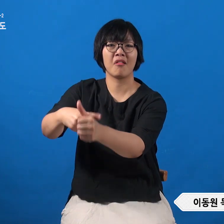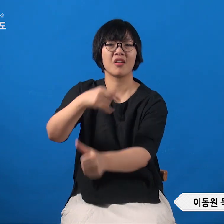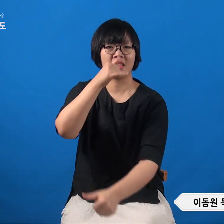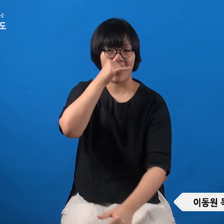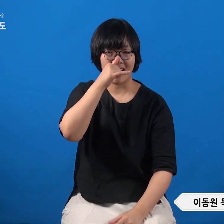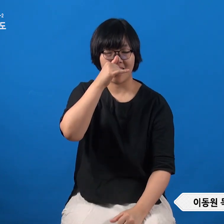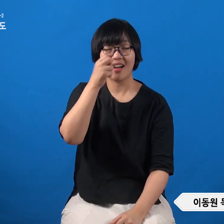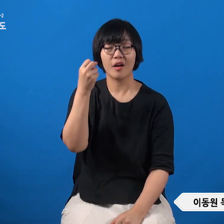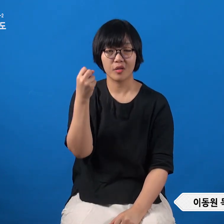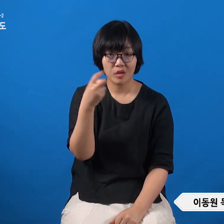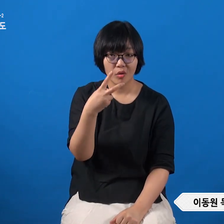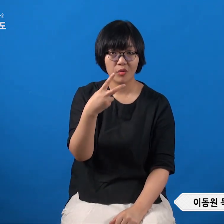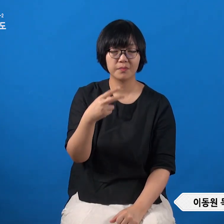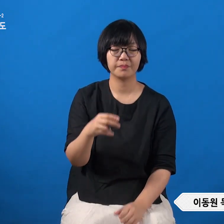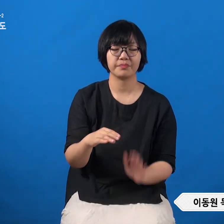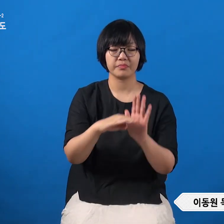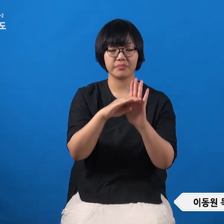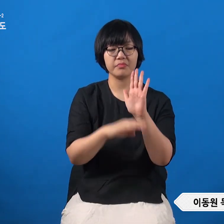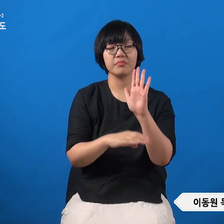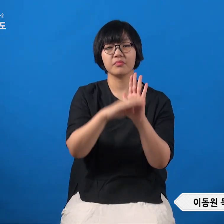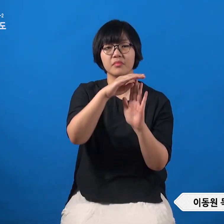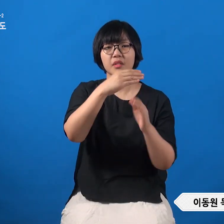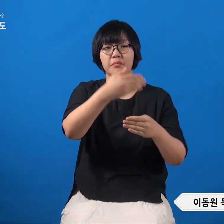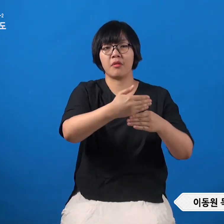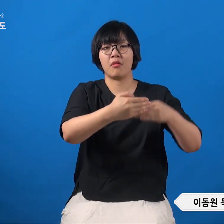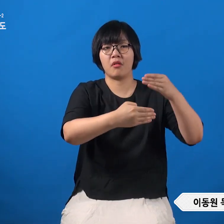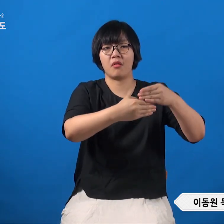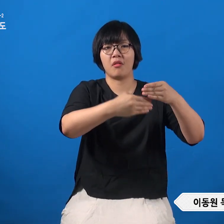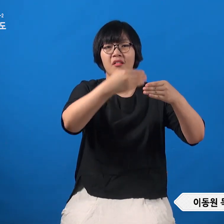그리고 베를린 장벽은 그 다음 달 무너집니다.